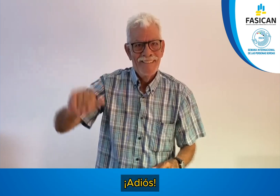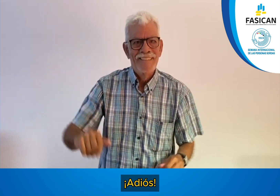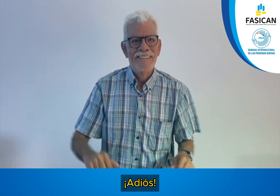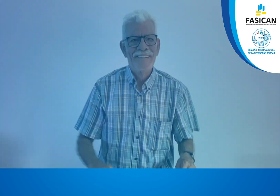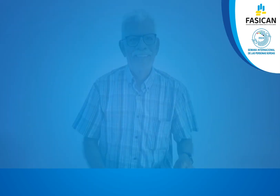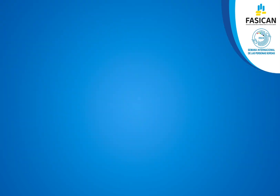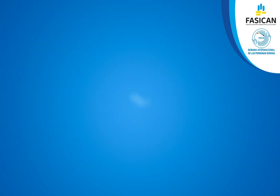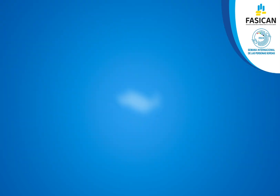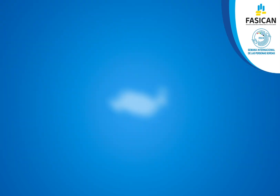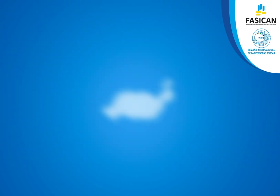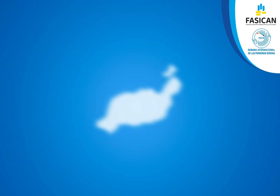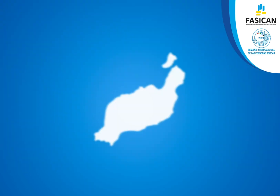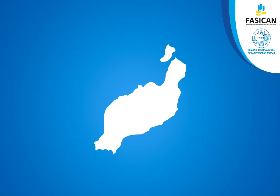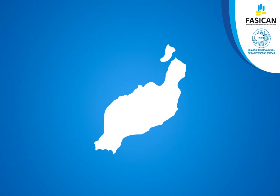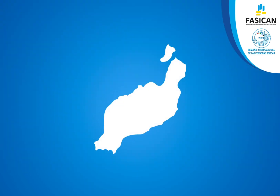Adiós.